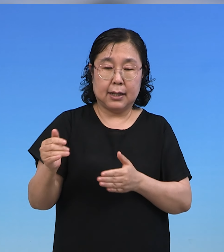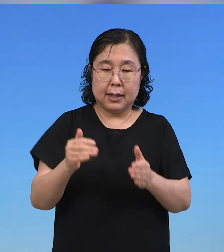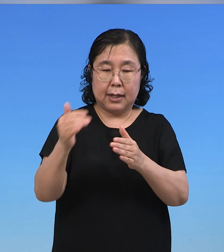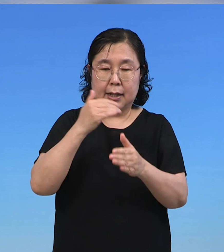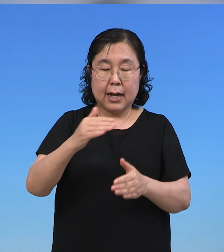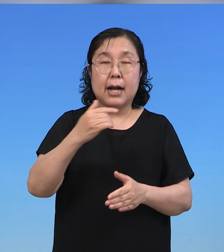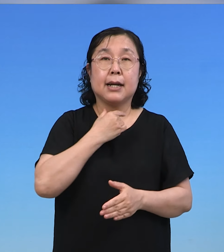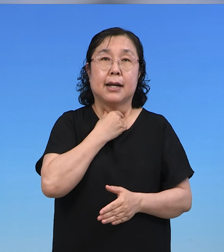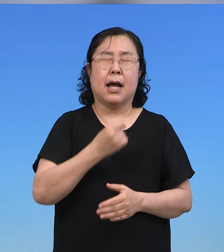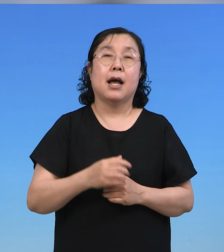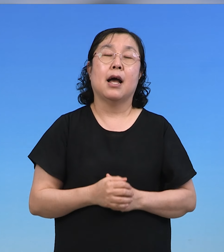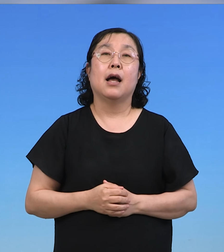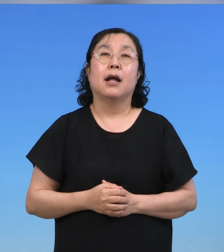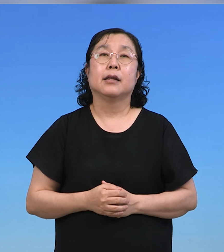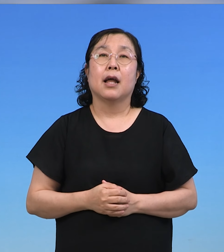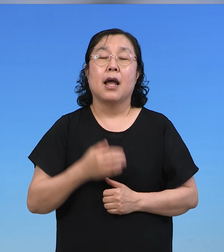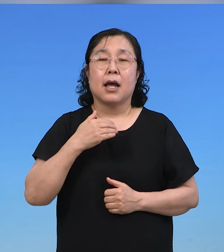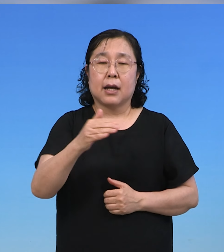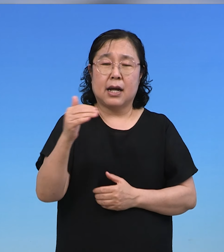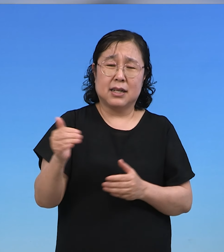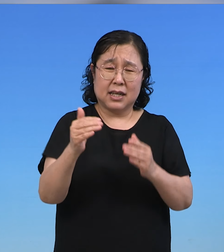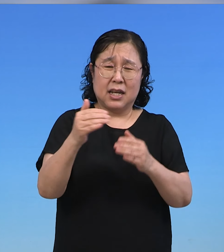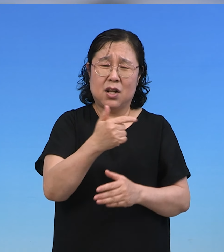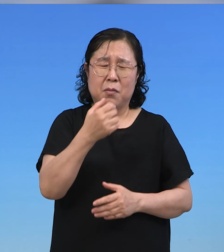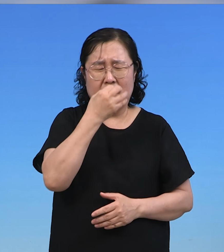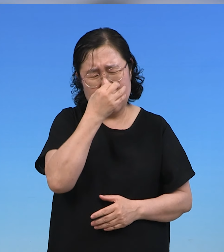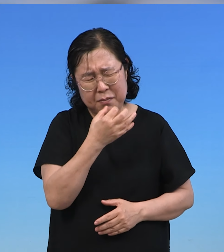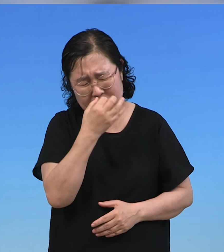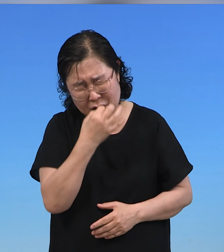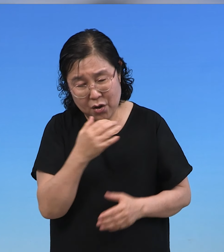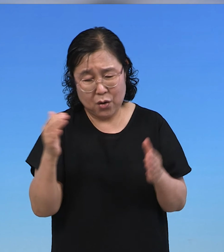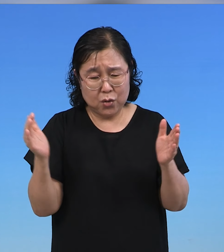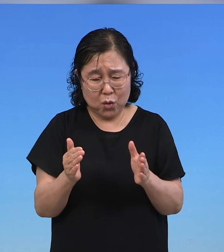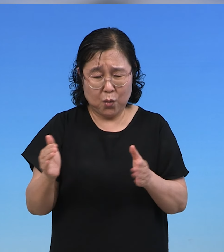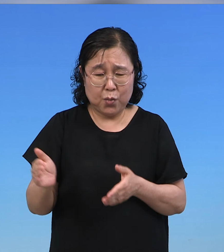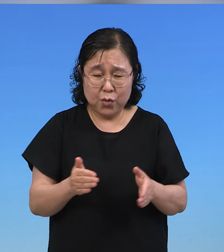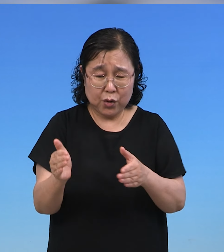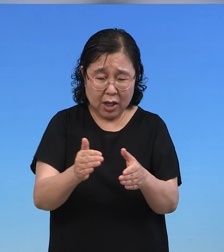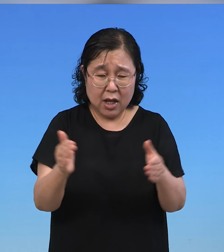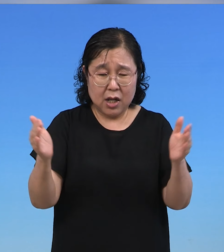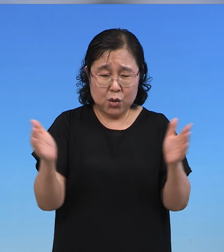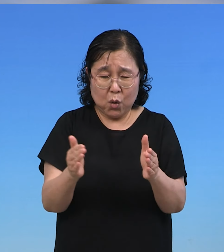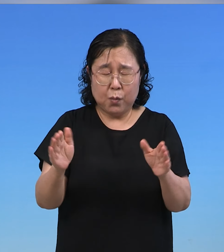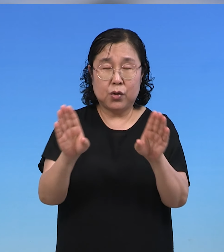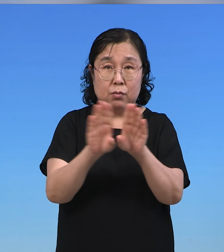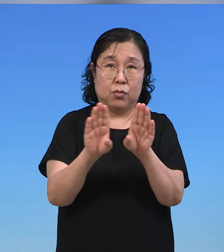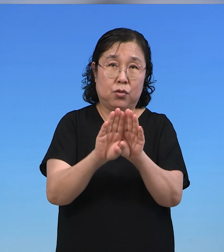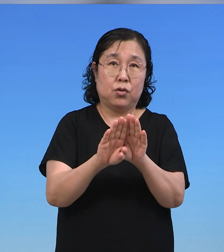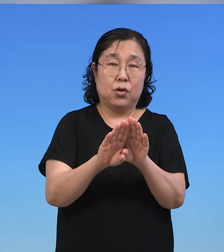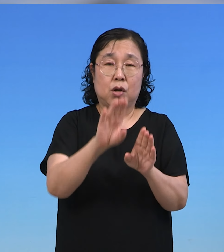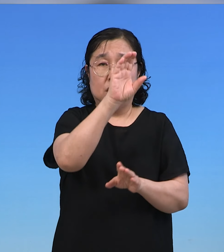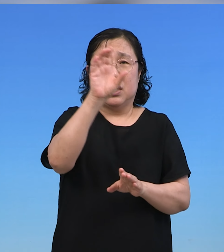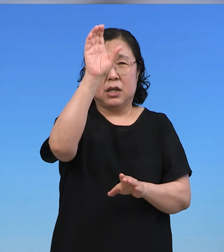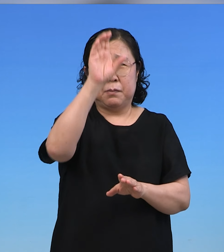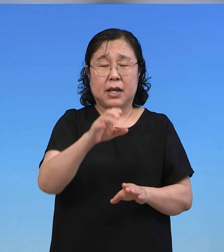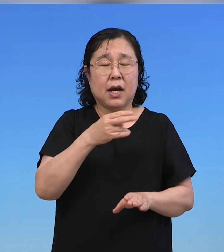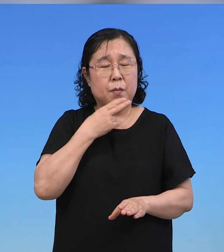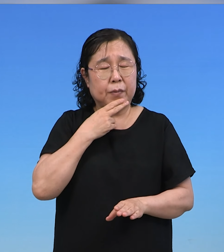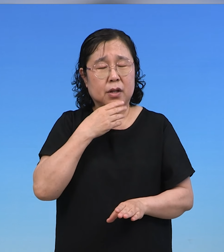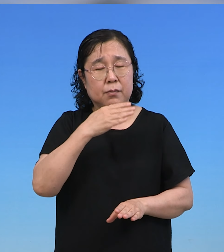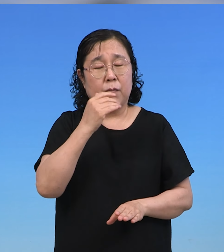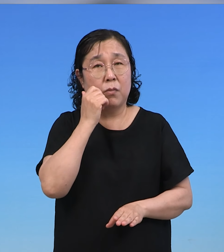가리라. 그런데 가는 그 길이 너무 힘들어요. 좁은 길, 좁은 문, 십자가 없이는 못